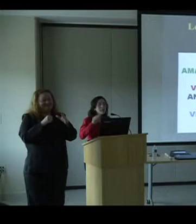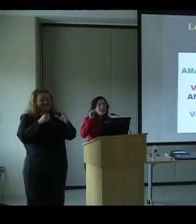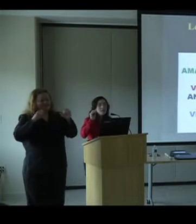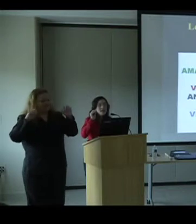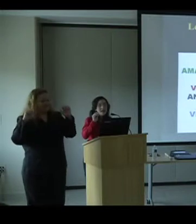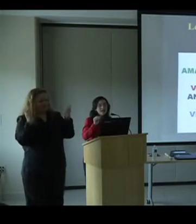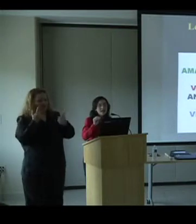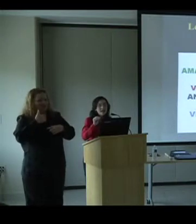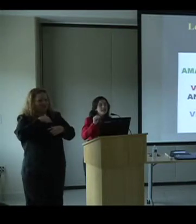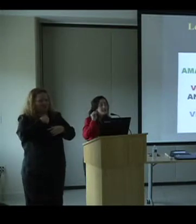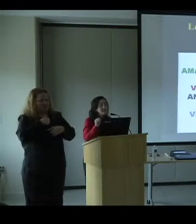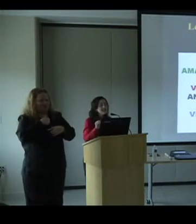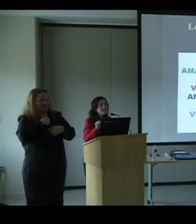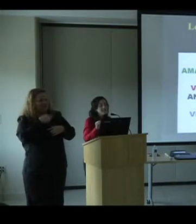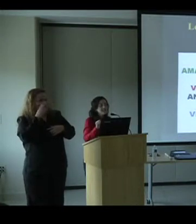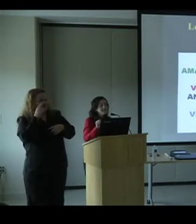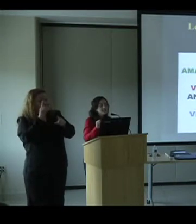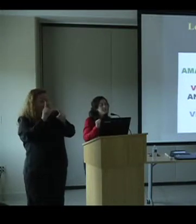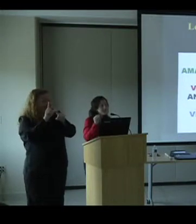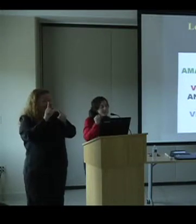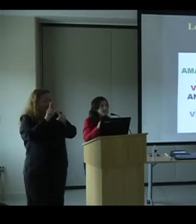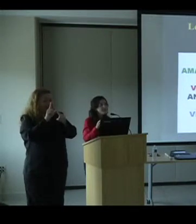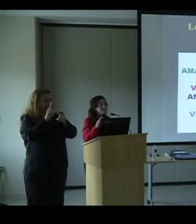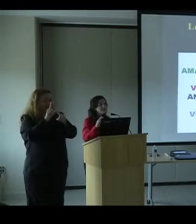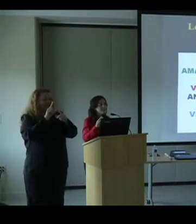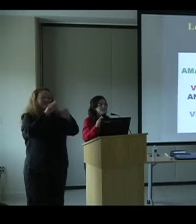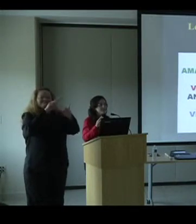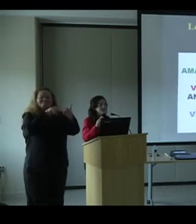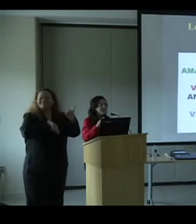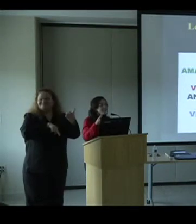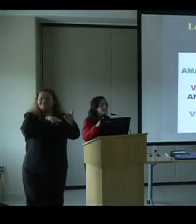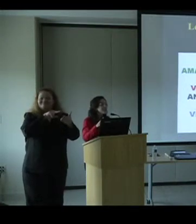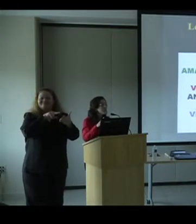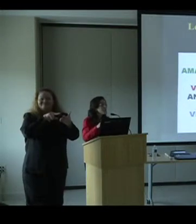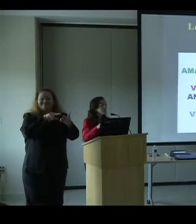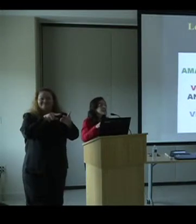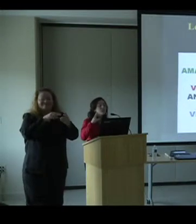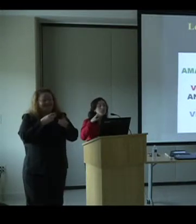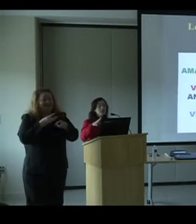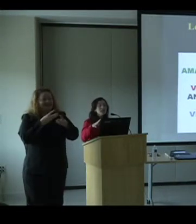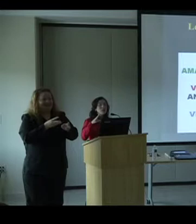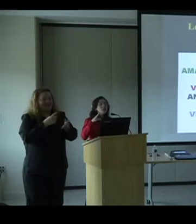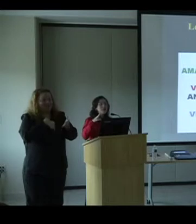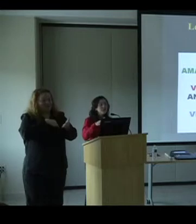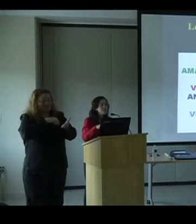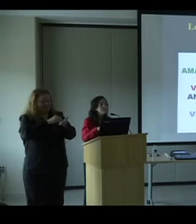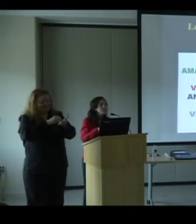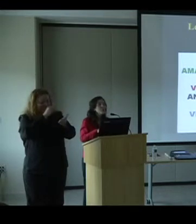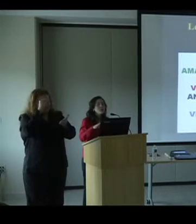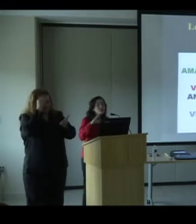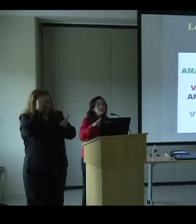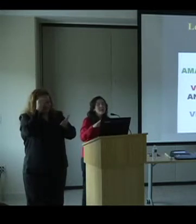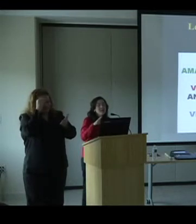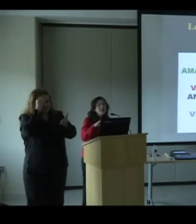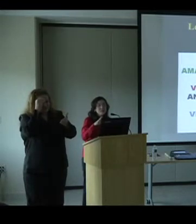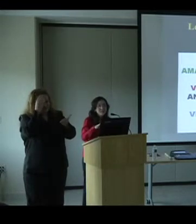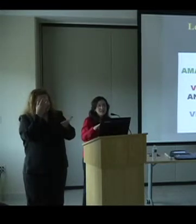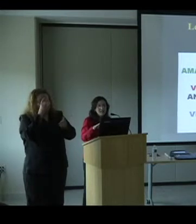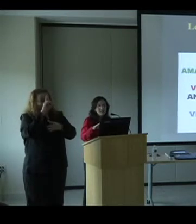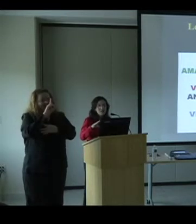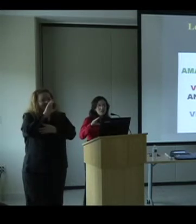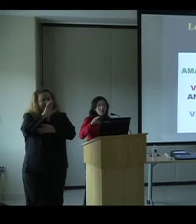nosotros ve una letra y qué hace Lee Esa es la forma en que nuestro cerebro aprendió a